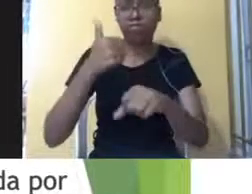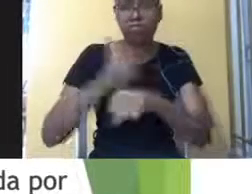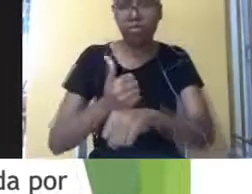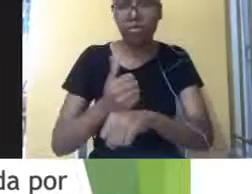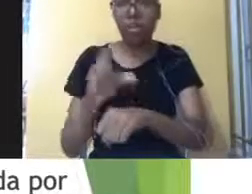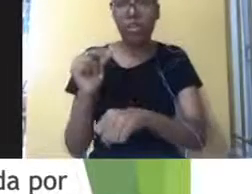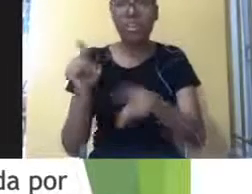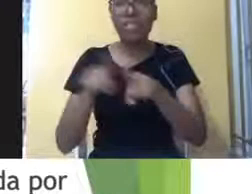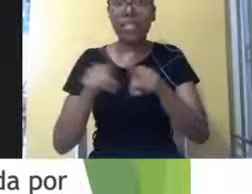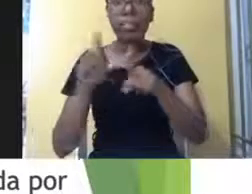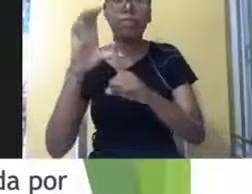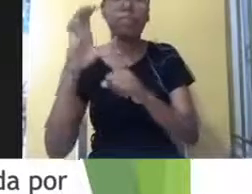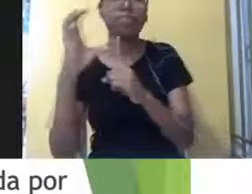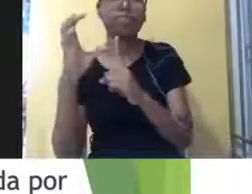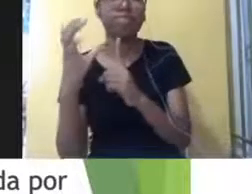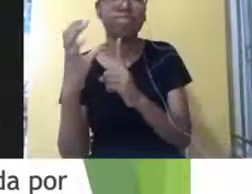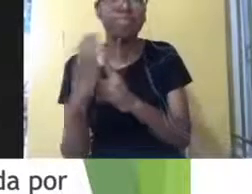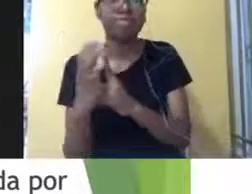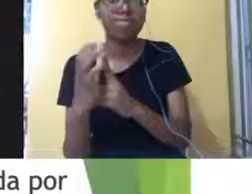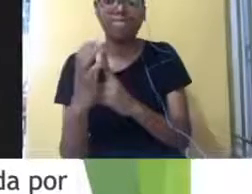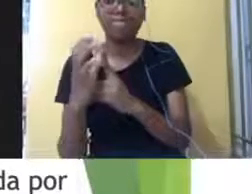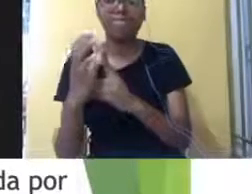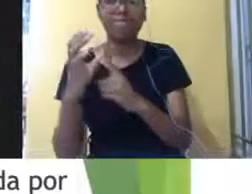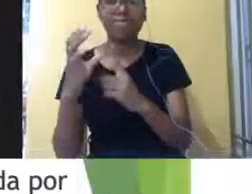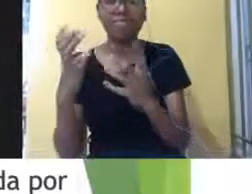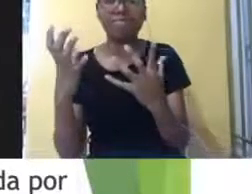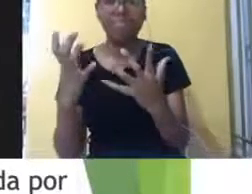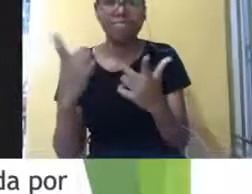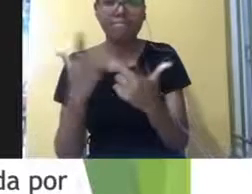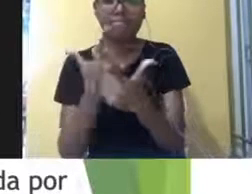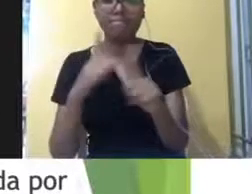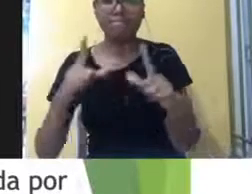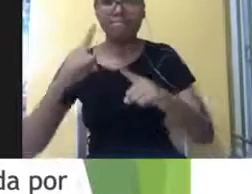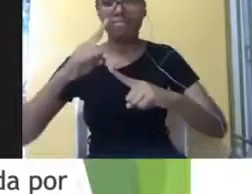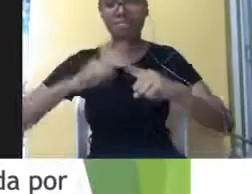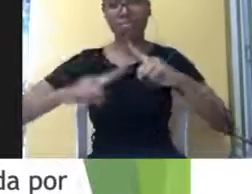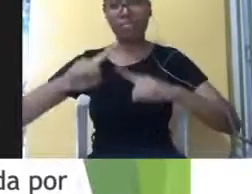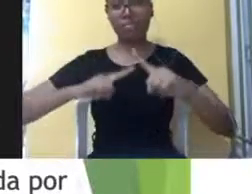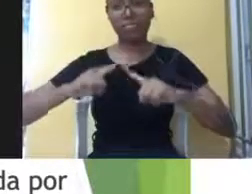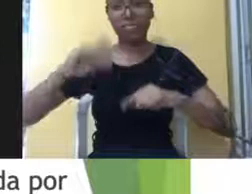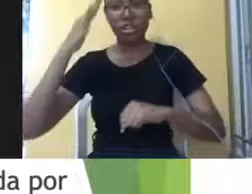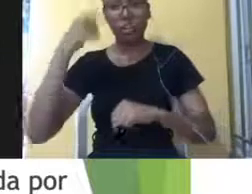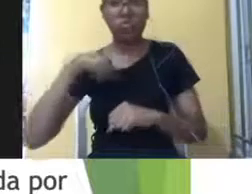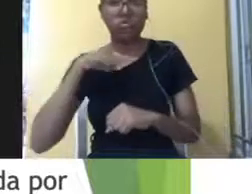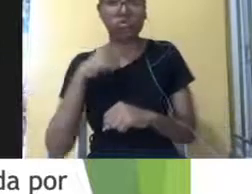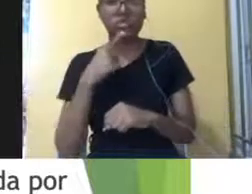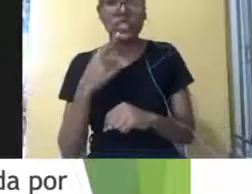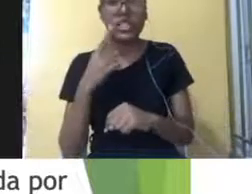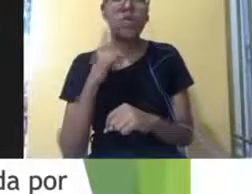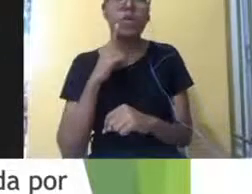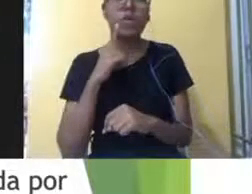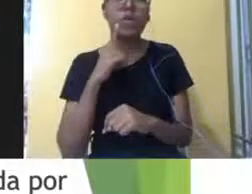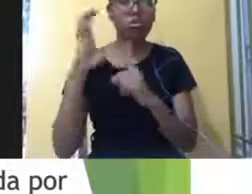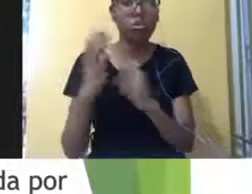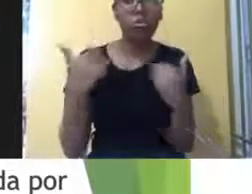cultura desarrollada en torno a este lenguaje. ¿Por qué hablamos de que ellos tienen una cultura? Porque tienen una idiosincrasia, que tienen